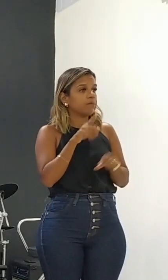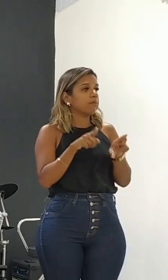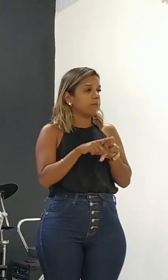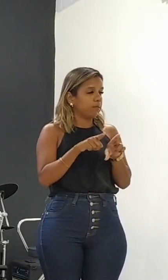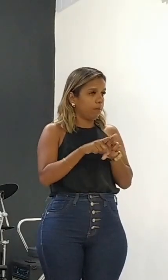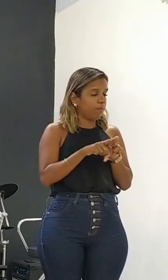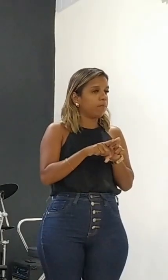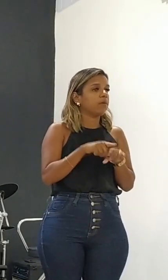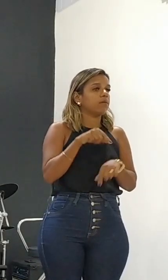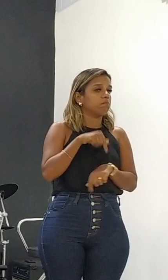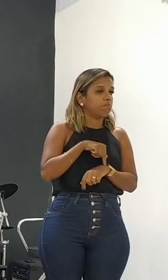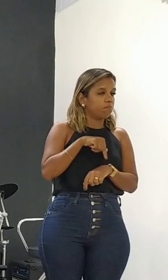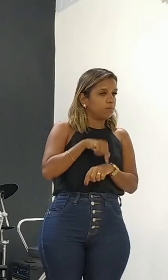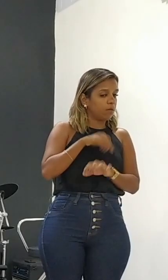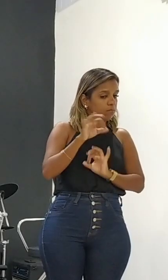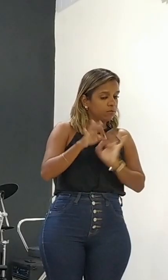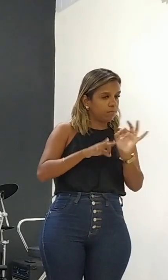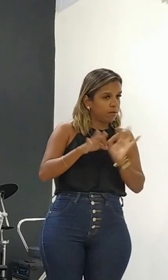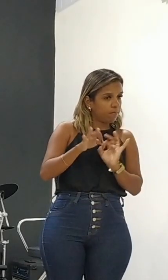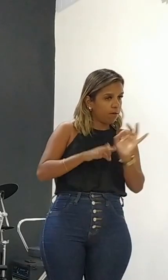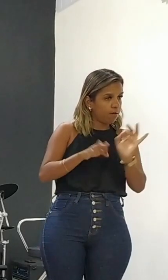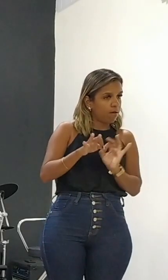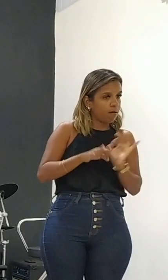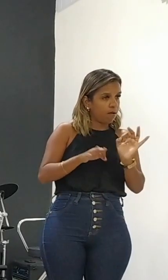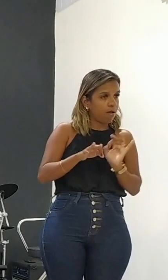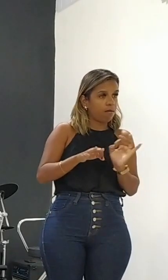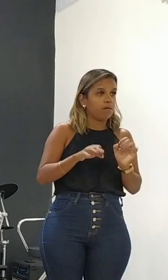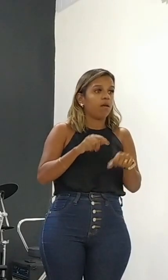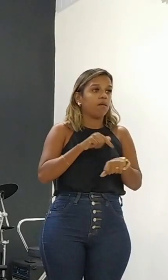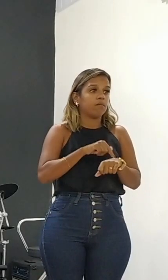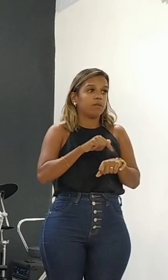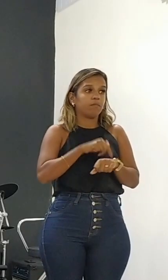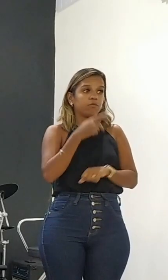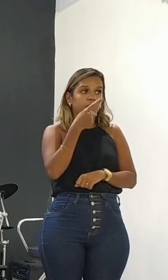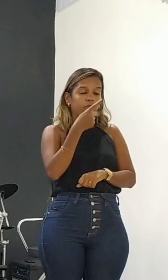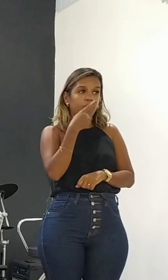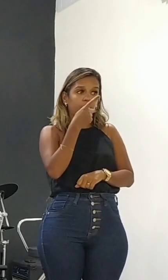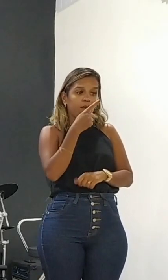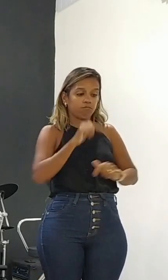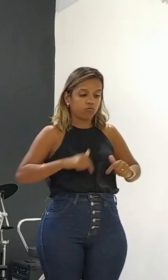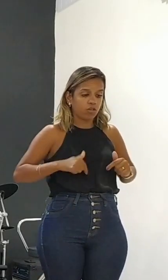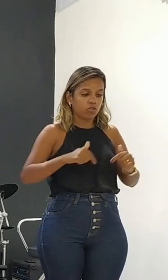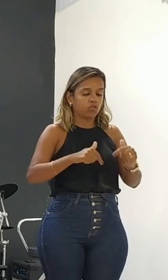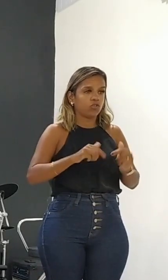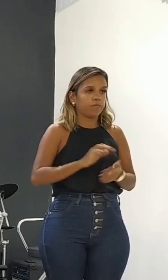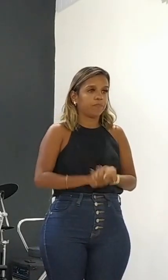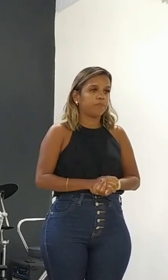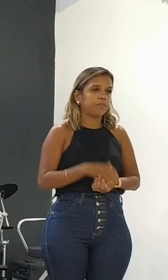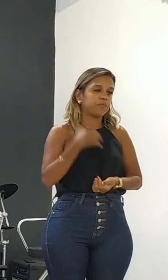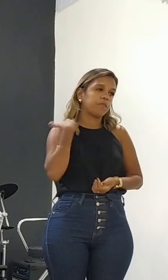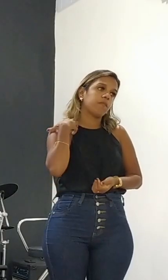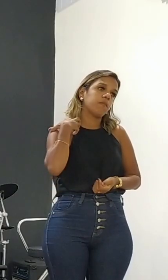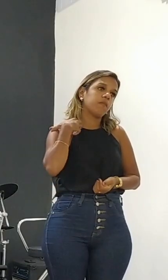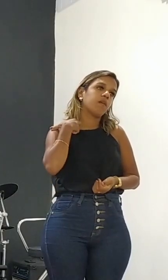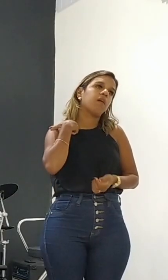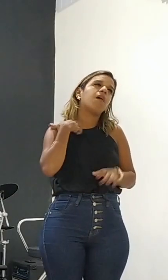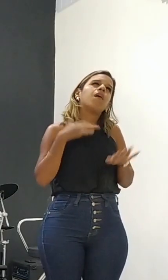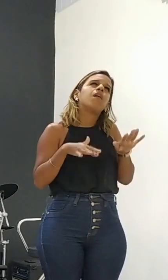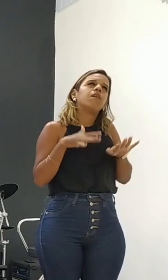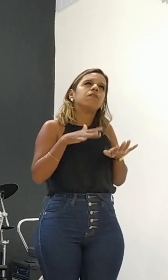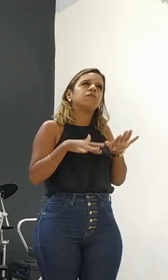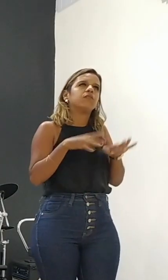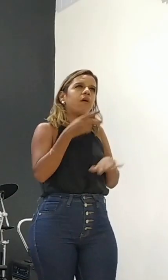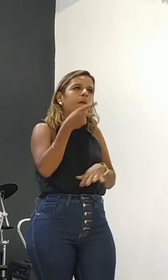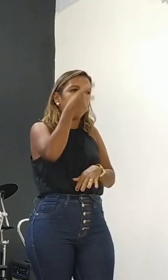falar. Há tempo de se preparar e há tempo de fazer a obra. Aleluia. Muita gente chega na